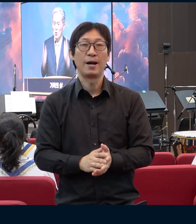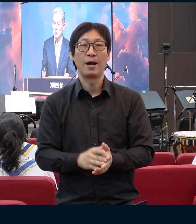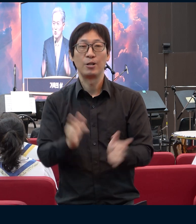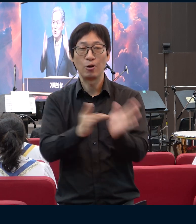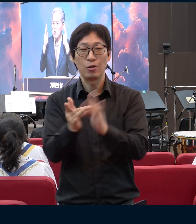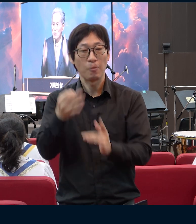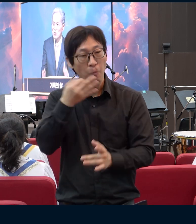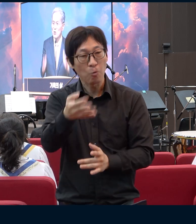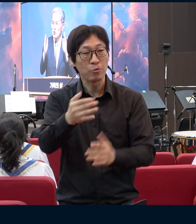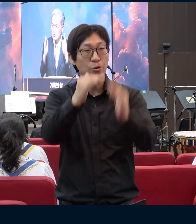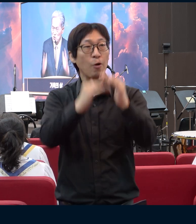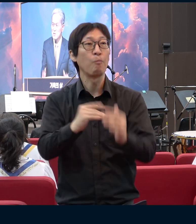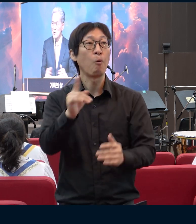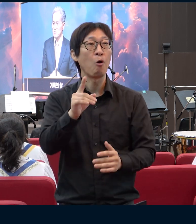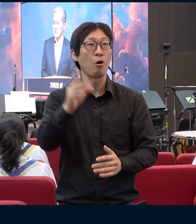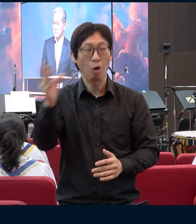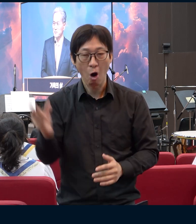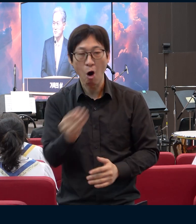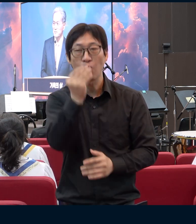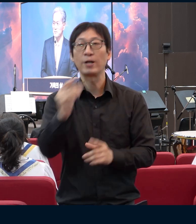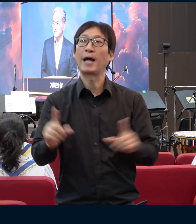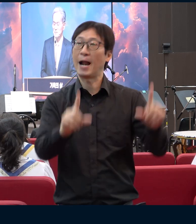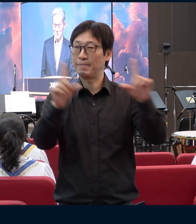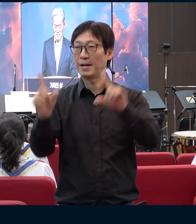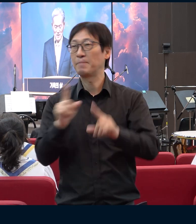삶을 본으로 보여주신 겁니다.